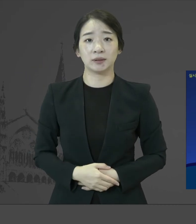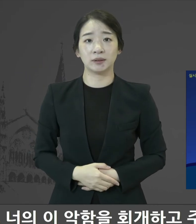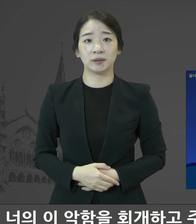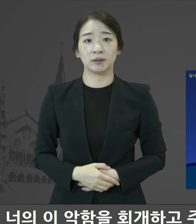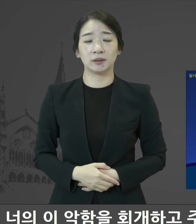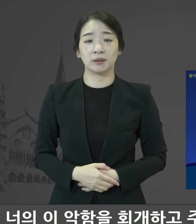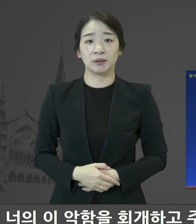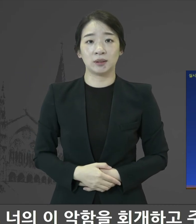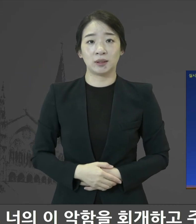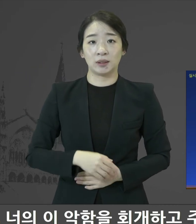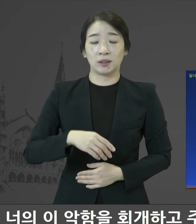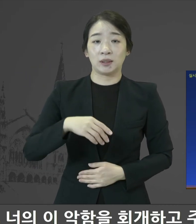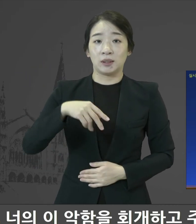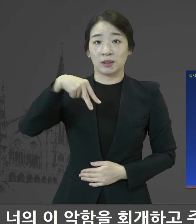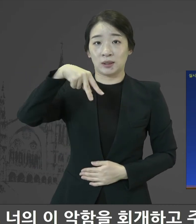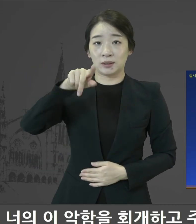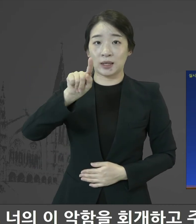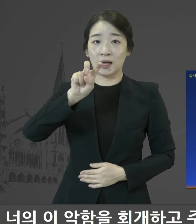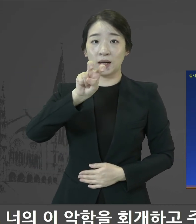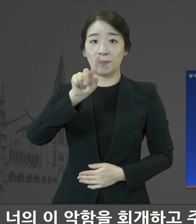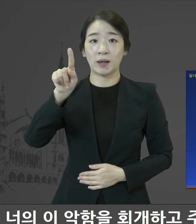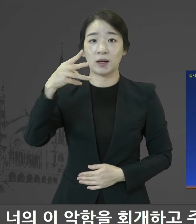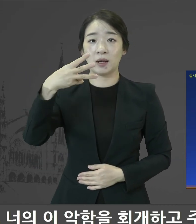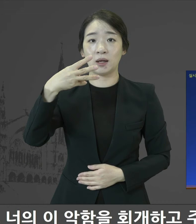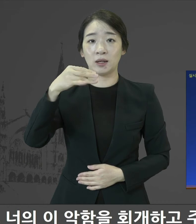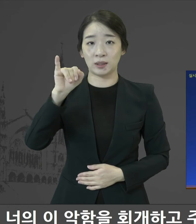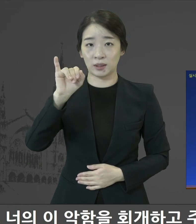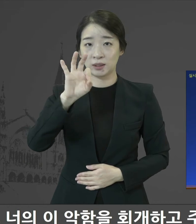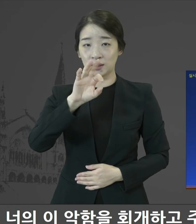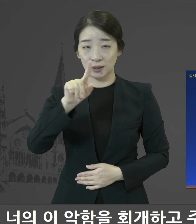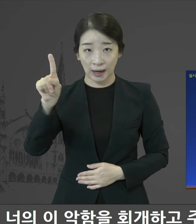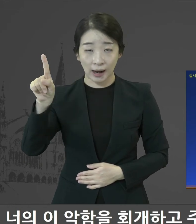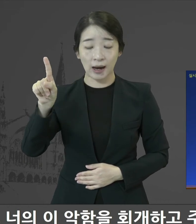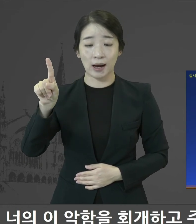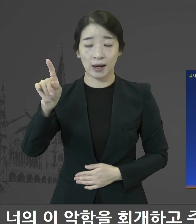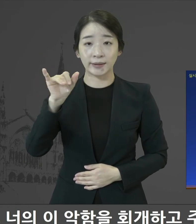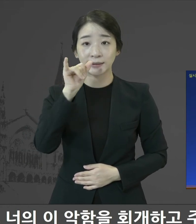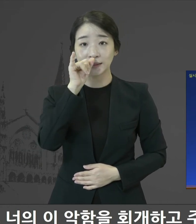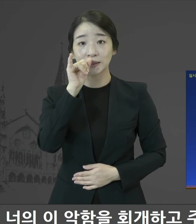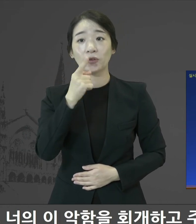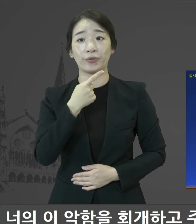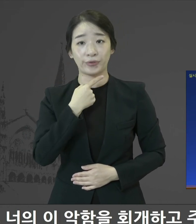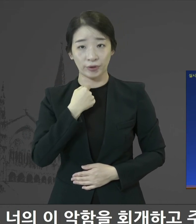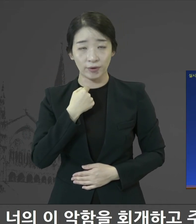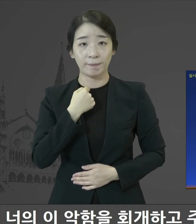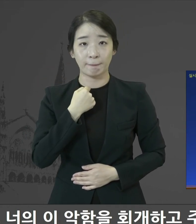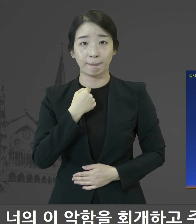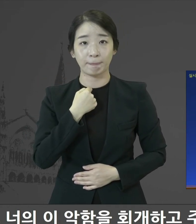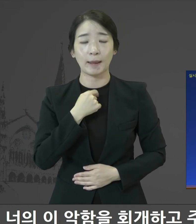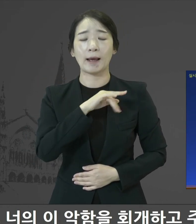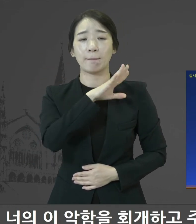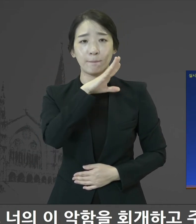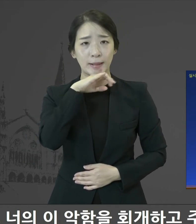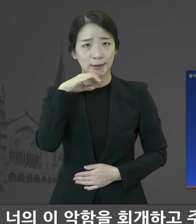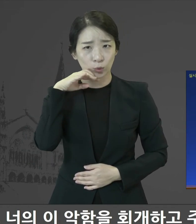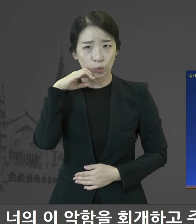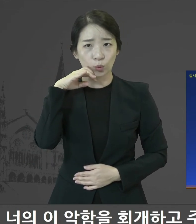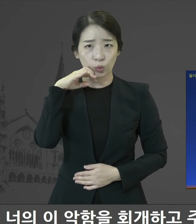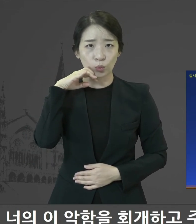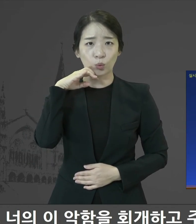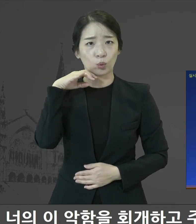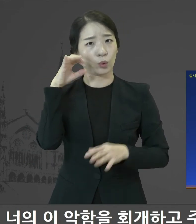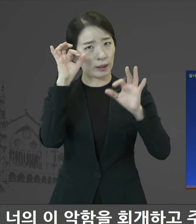그 사마리아에 있었던 마법사 시몬을 베드로가 봤을 때 그 시몬 속에 있는 이 악의, 그것을